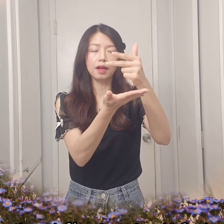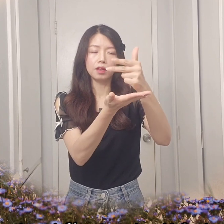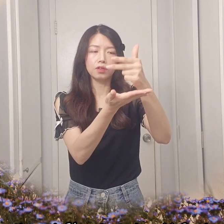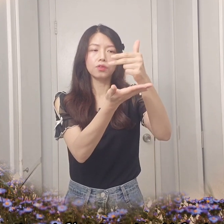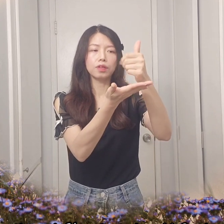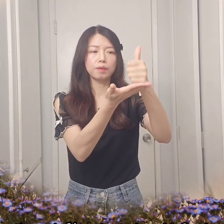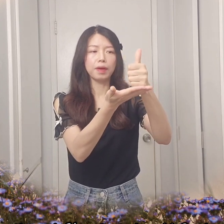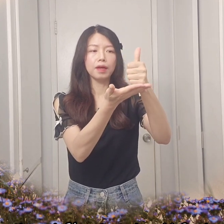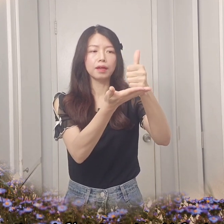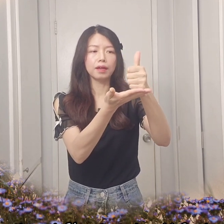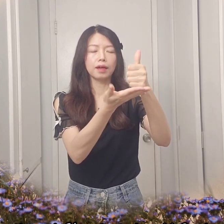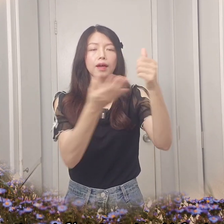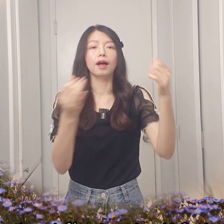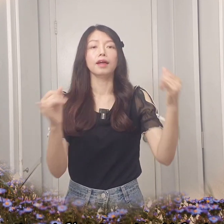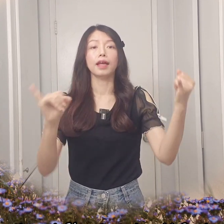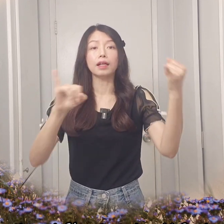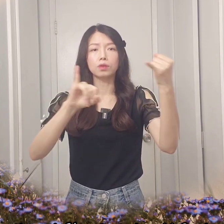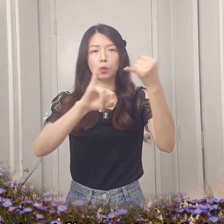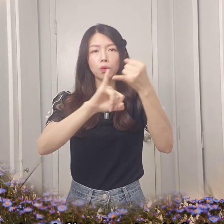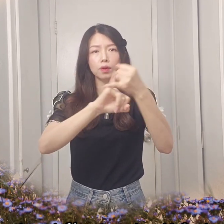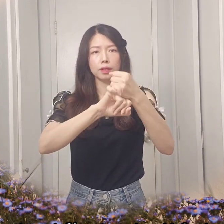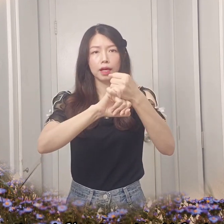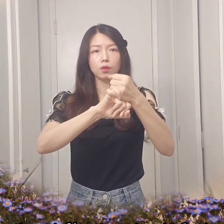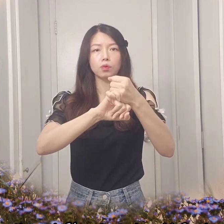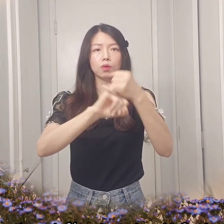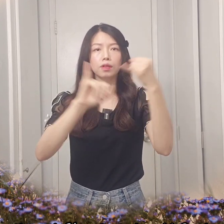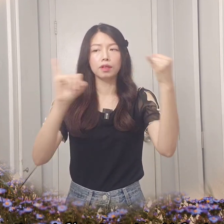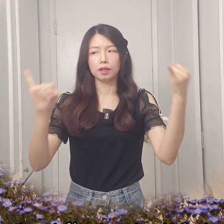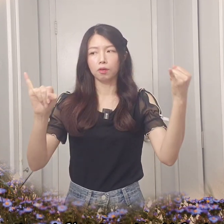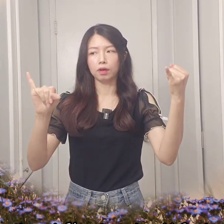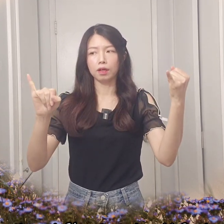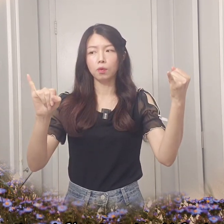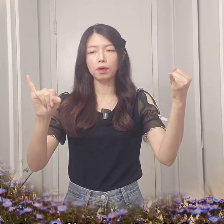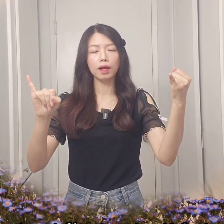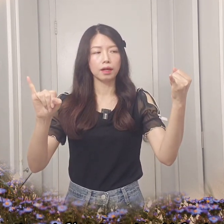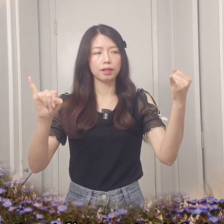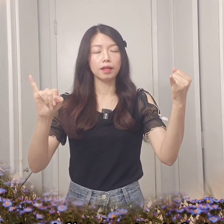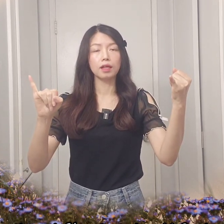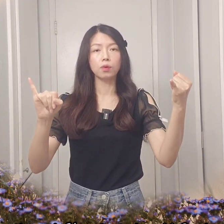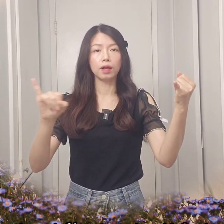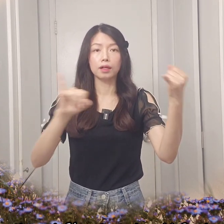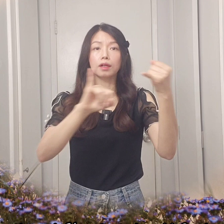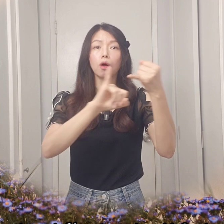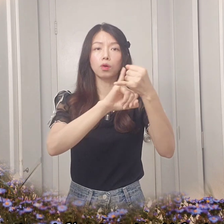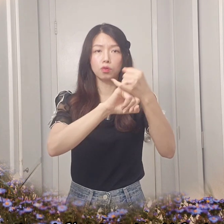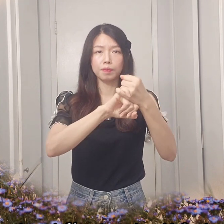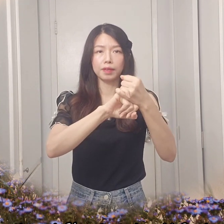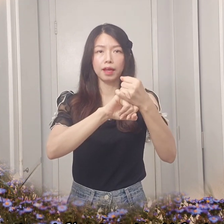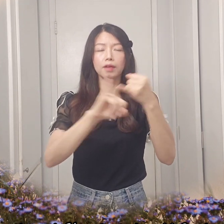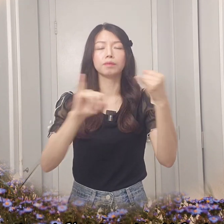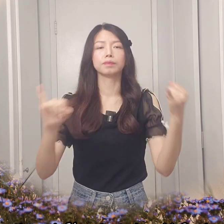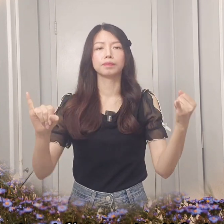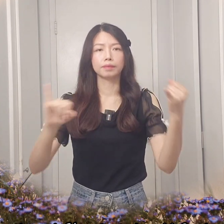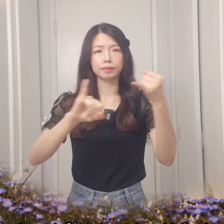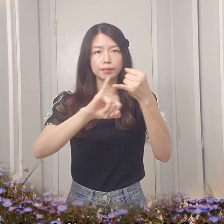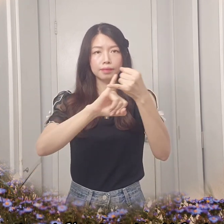됩니다. 주님의 약속, 약속 수어는 이렇게 손가락을, 새끼손가락을 걸어주시면